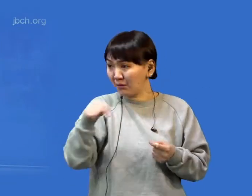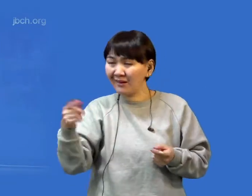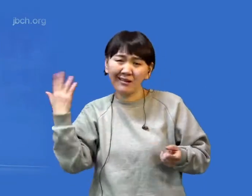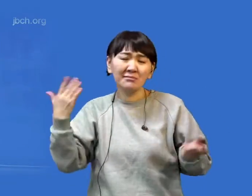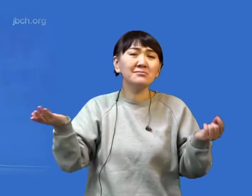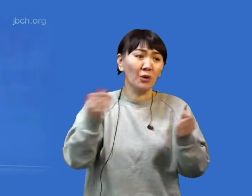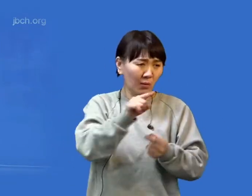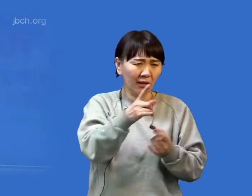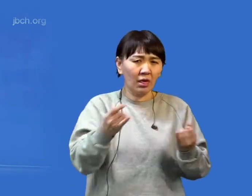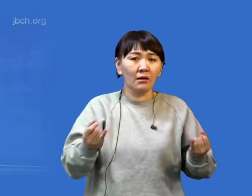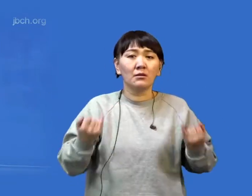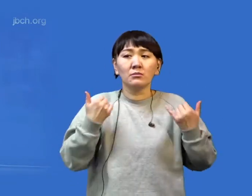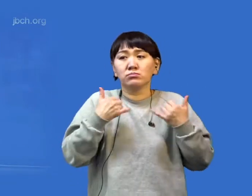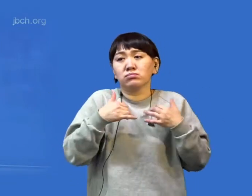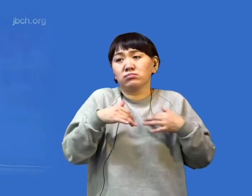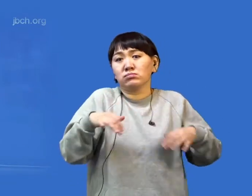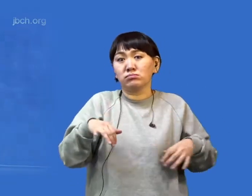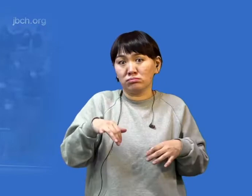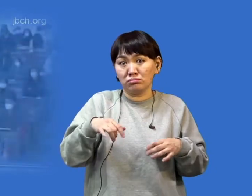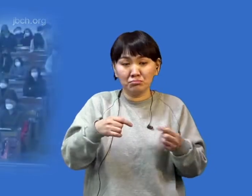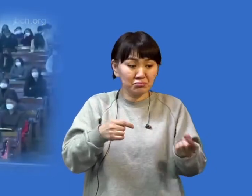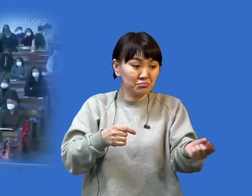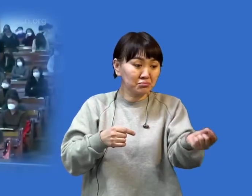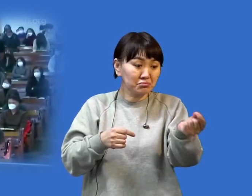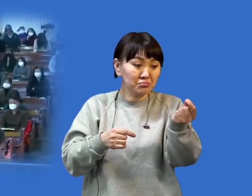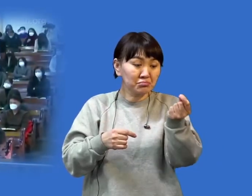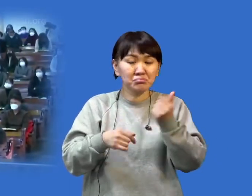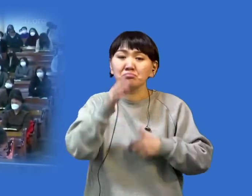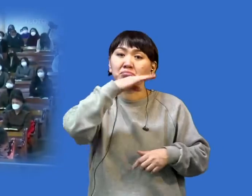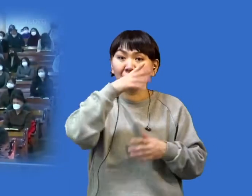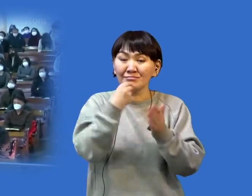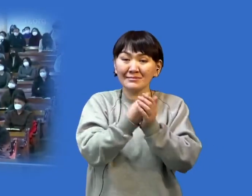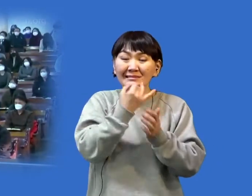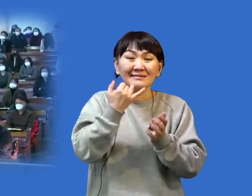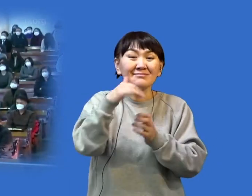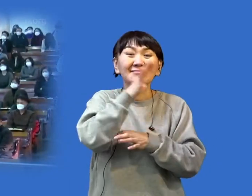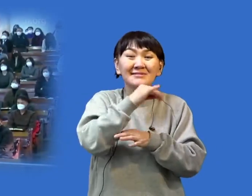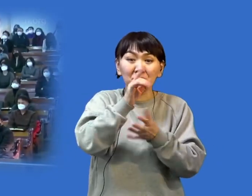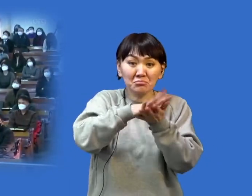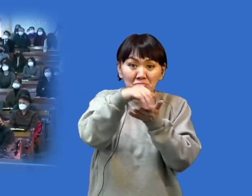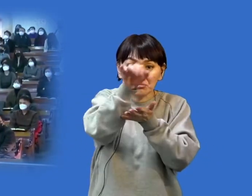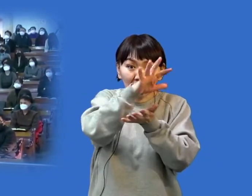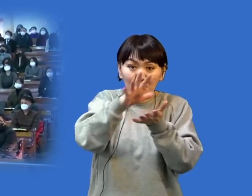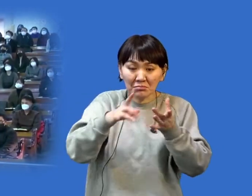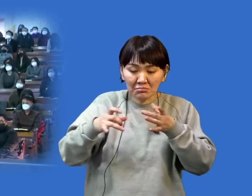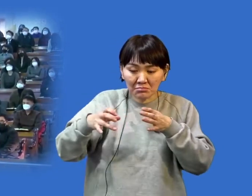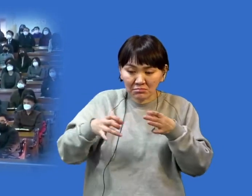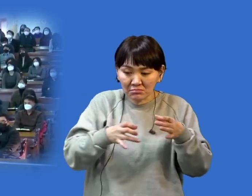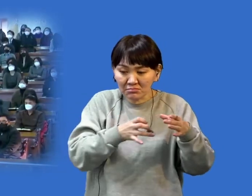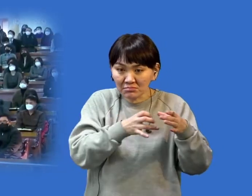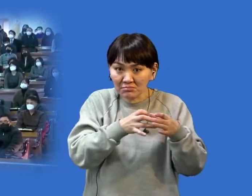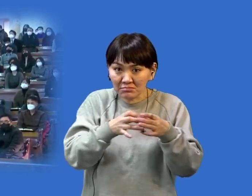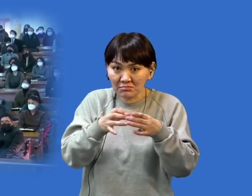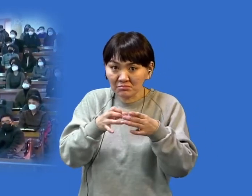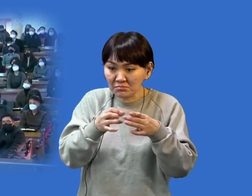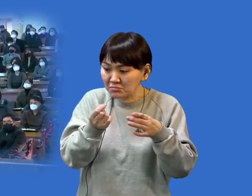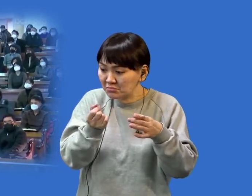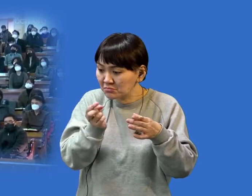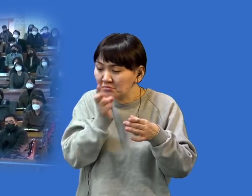Цөлд нэг жаахан л хэцүү юм тохиолдсон гутал цөлд гомдлолж байгаа Израилаас өөрчлөө юу байгаа юм бэ?